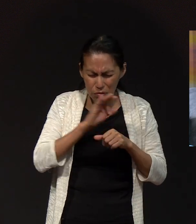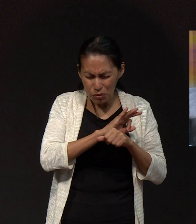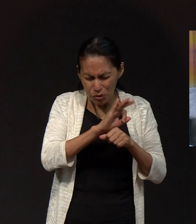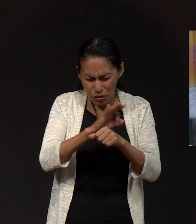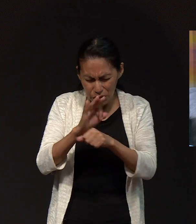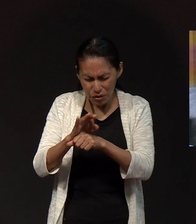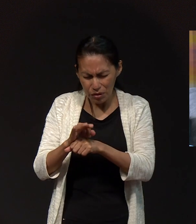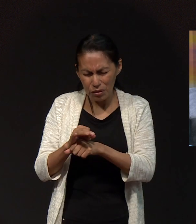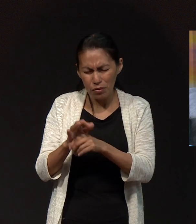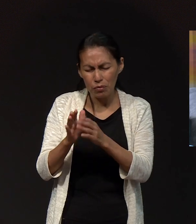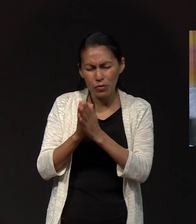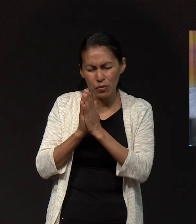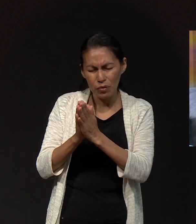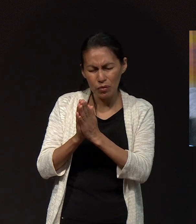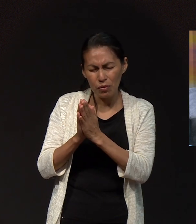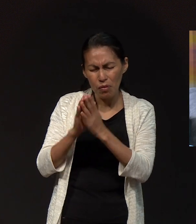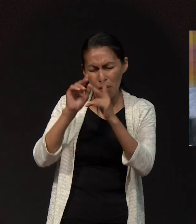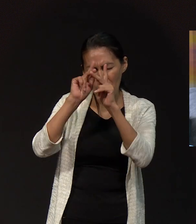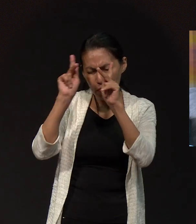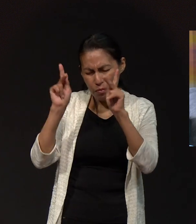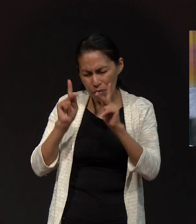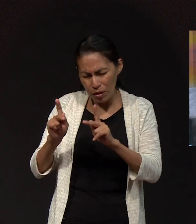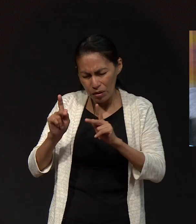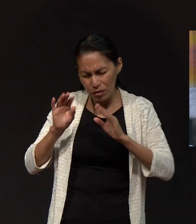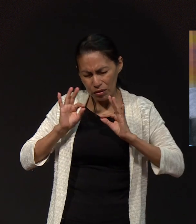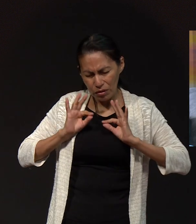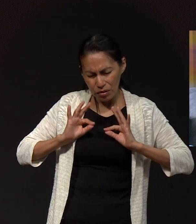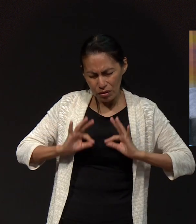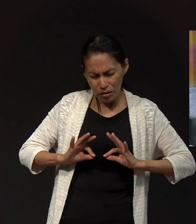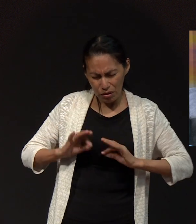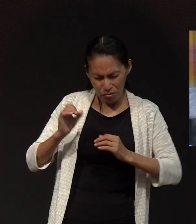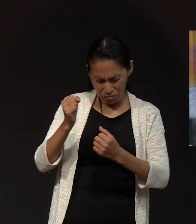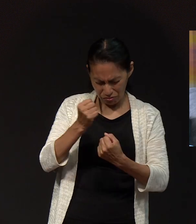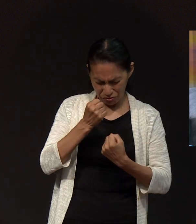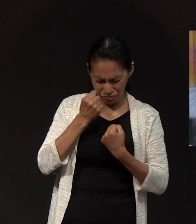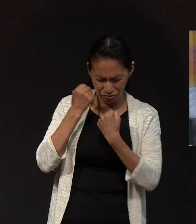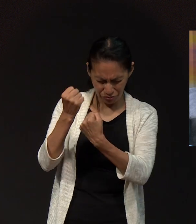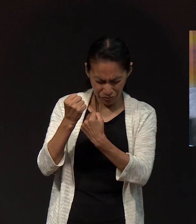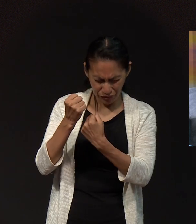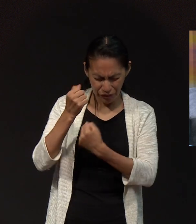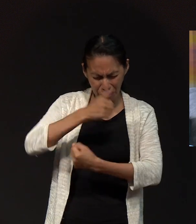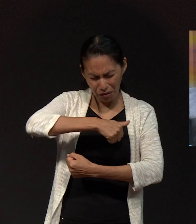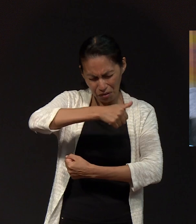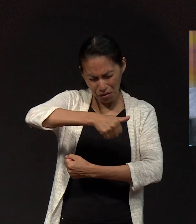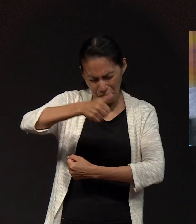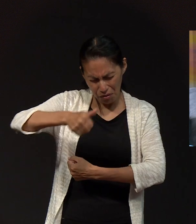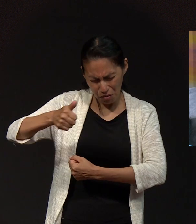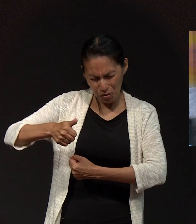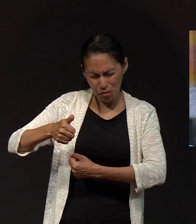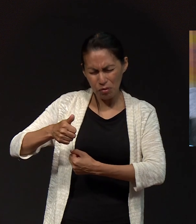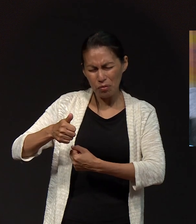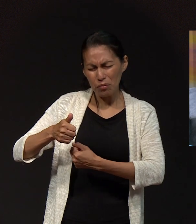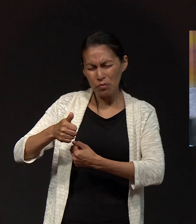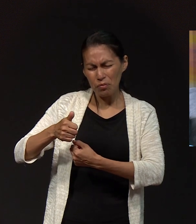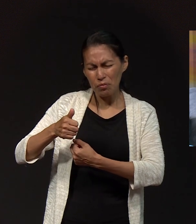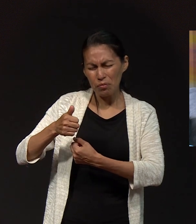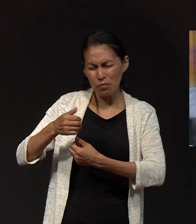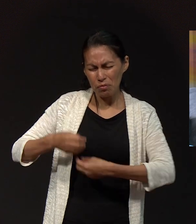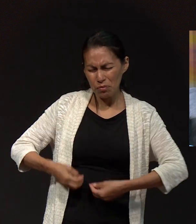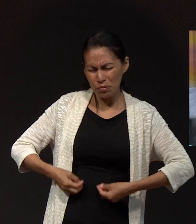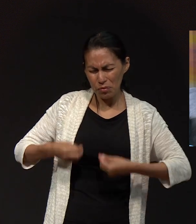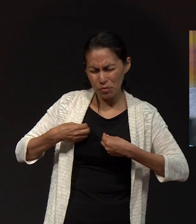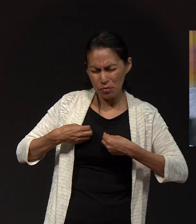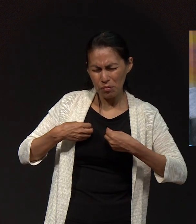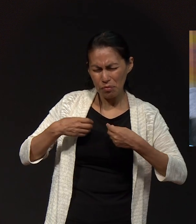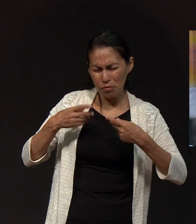Y esta noche Te pedimos Paz Tranquilidad Pero también Poder Señor Para la vida Y la voluntad De cada uno De cada